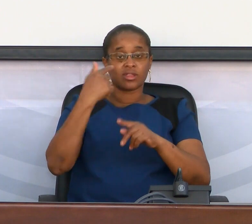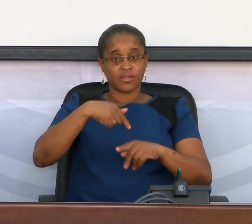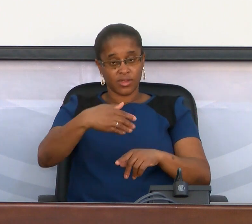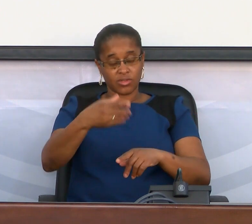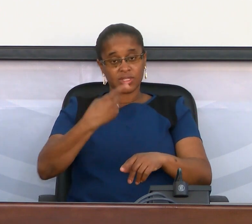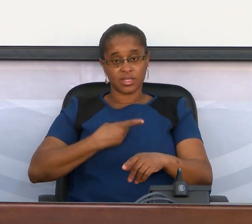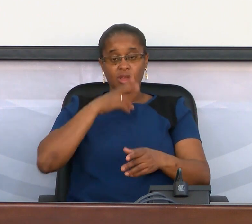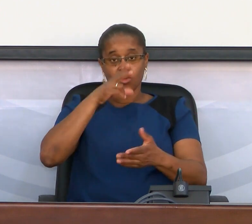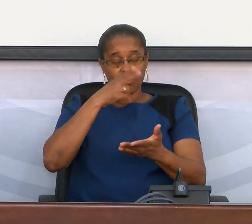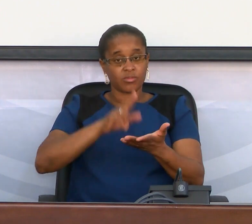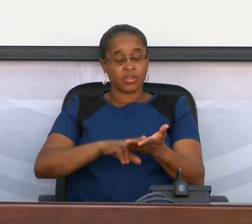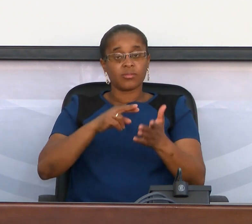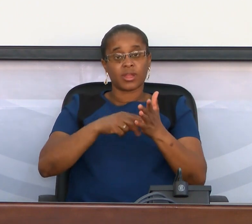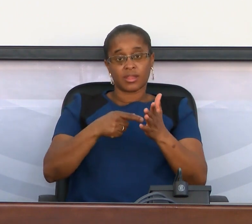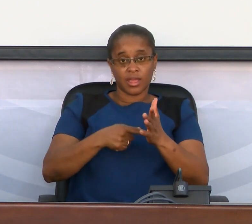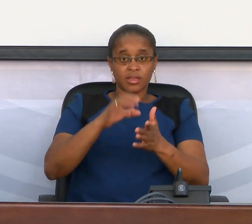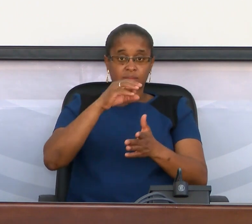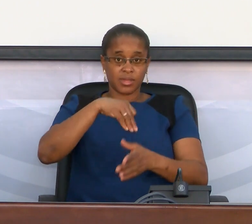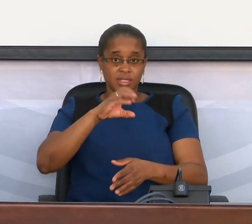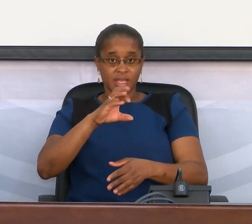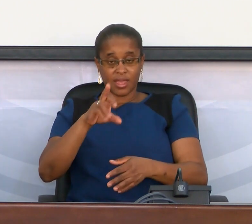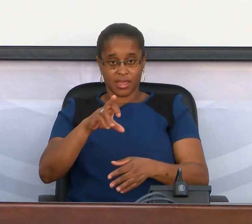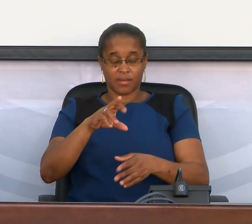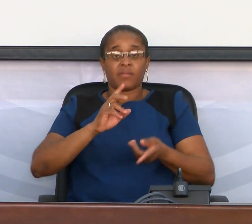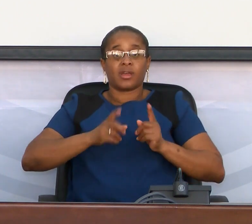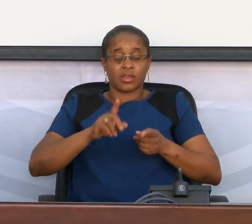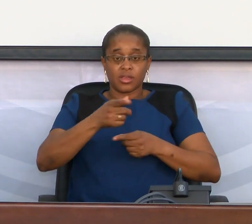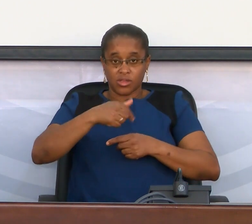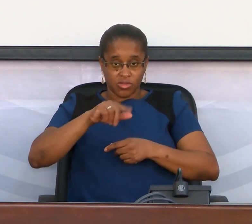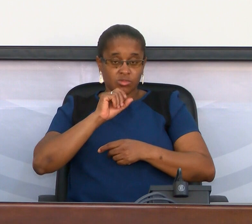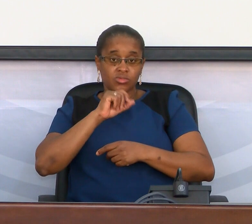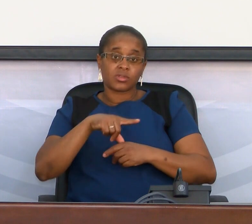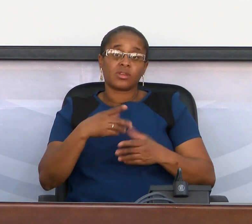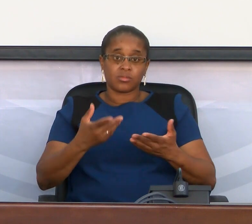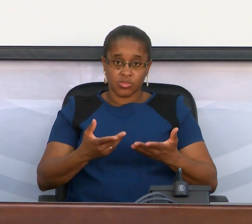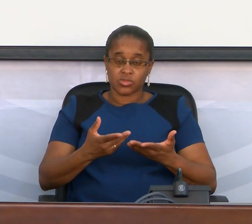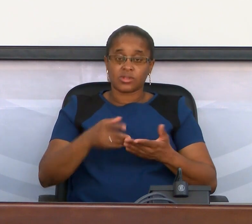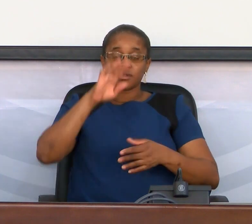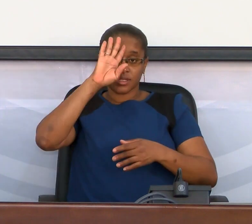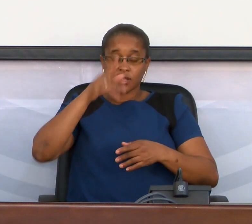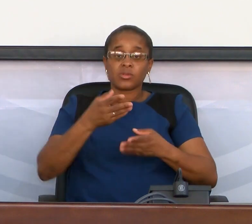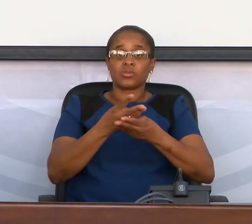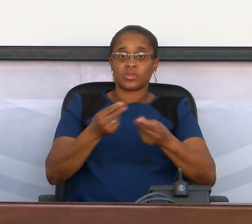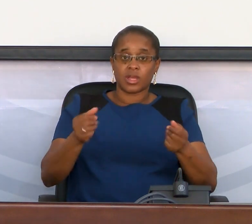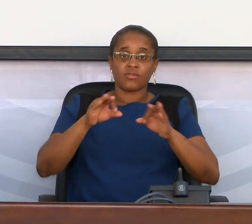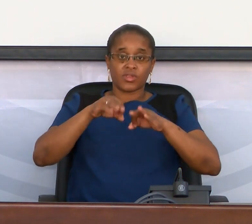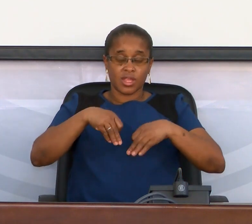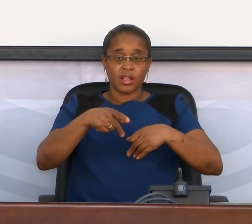pela técnica de PCR para que nós possamos, então, saber o resultado